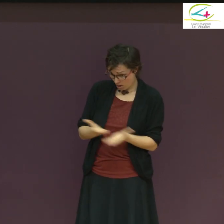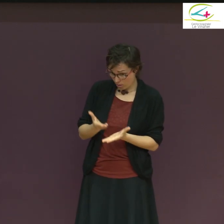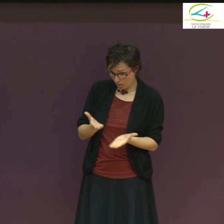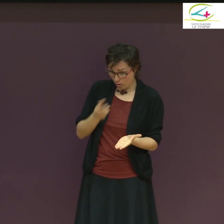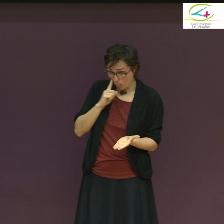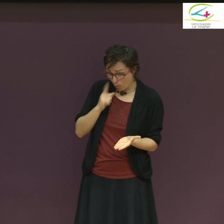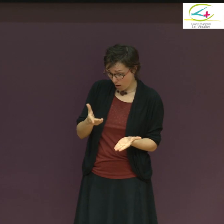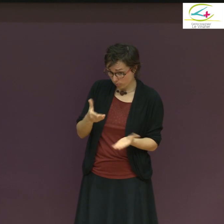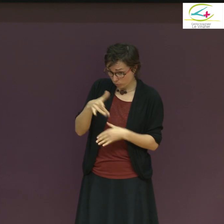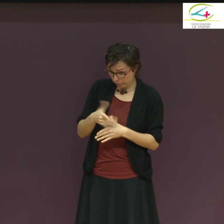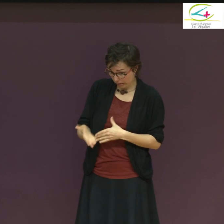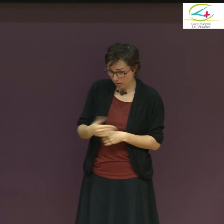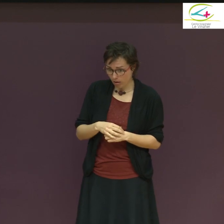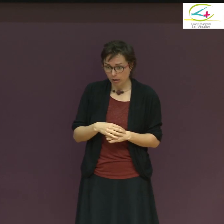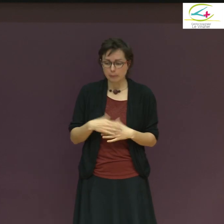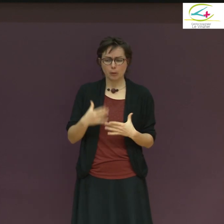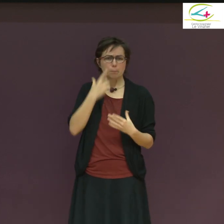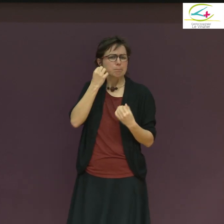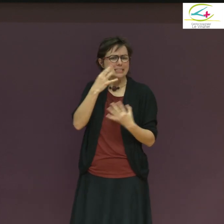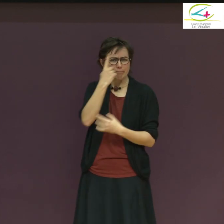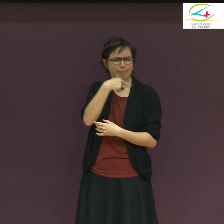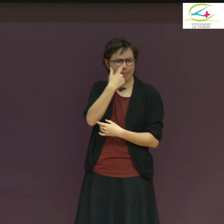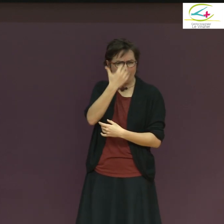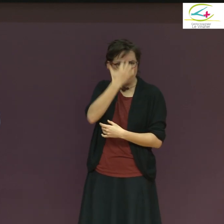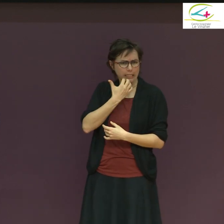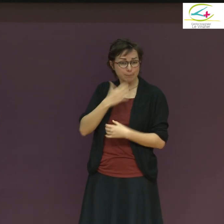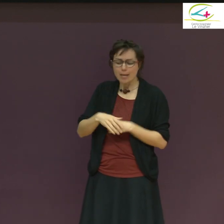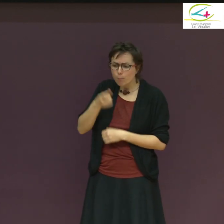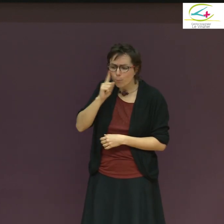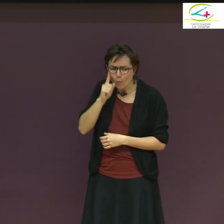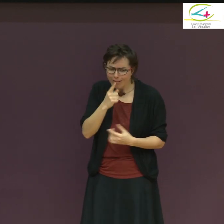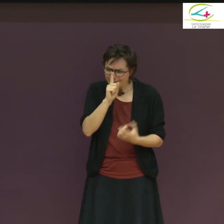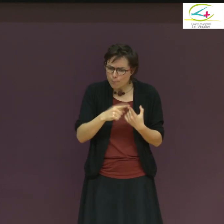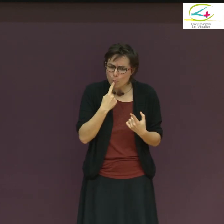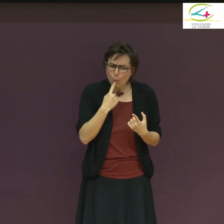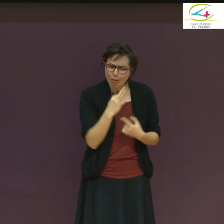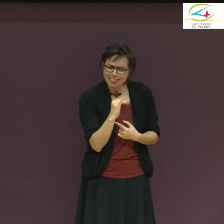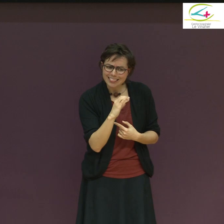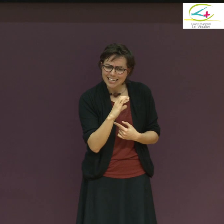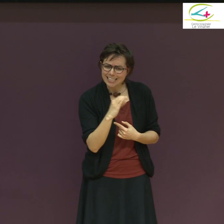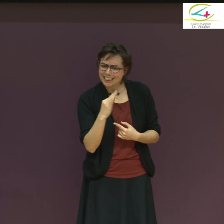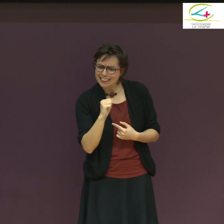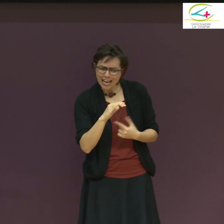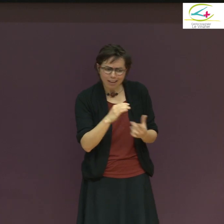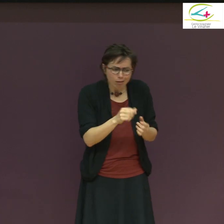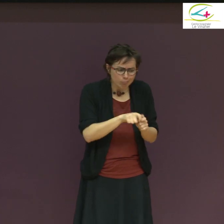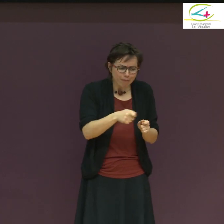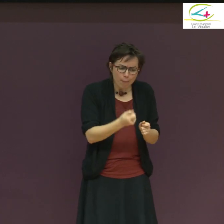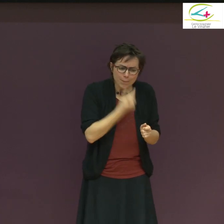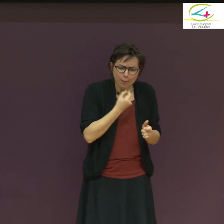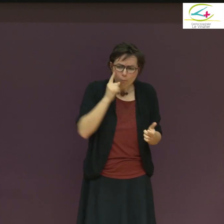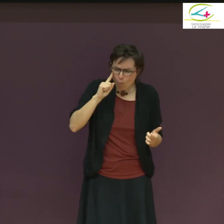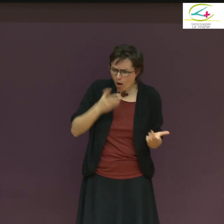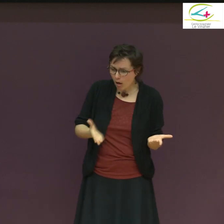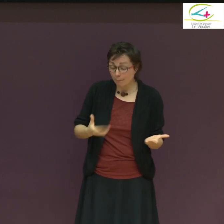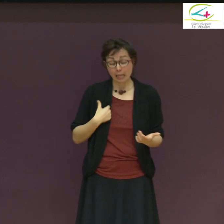était triste, il avait... en tout cas il avait un faciès triste. Il dit, mais pourquoi le tic-tac, quoi? Il m'a expliqué, il dit, mais moi,